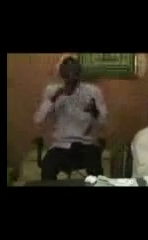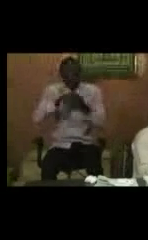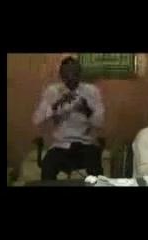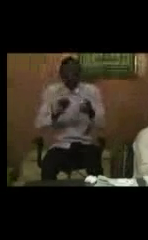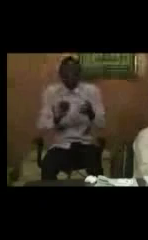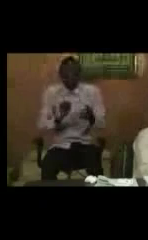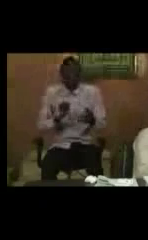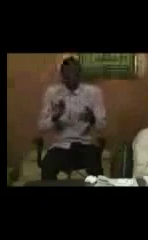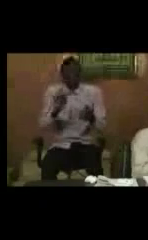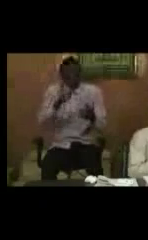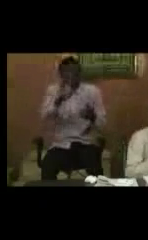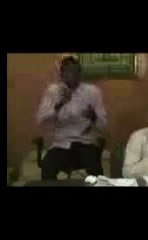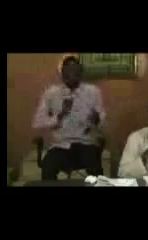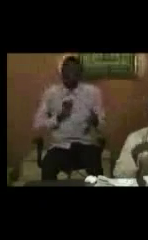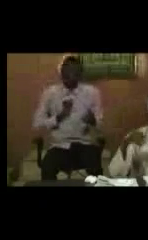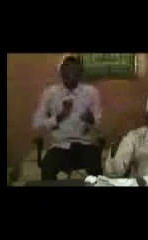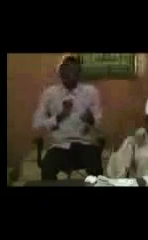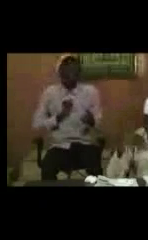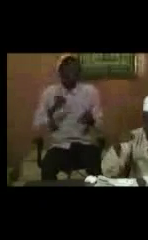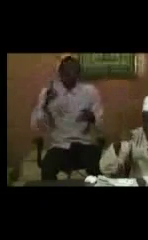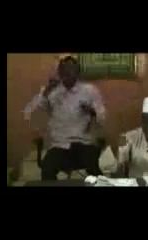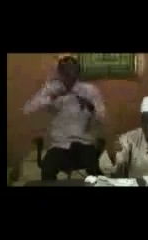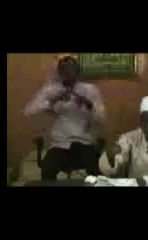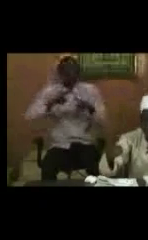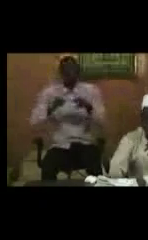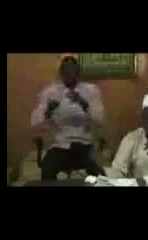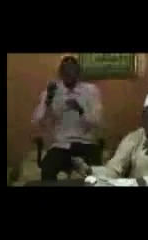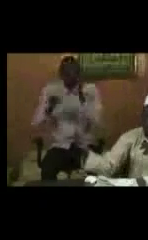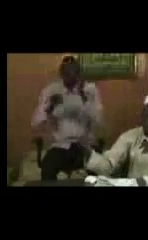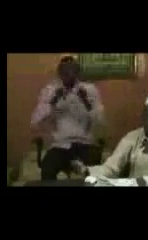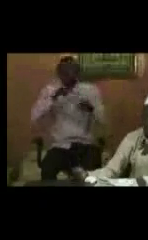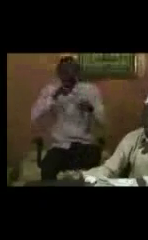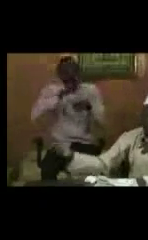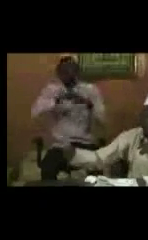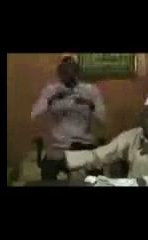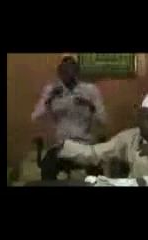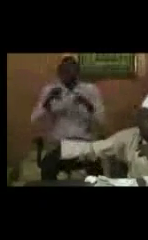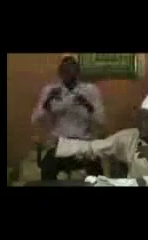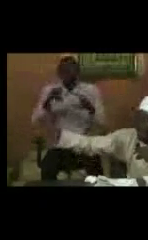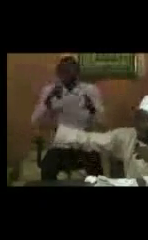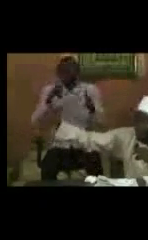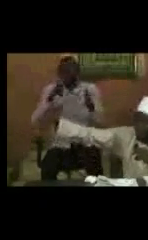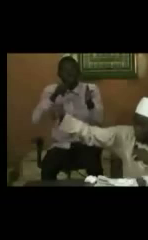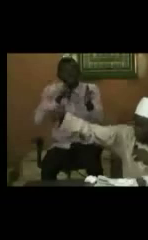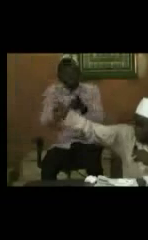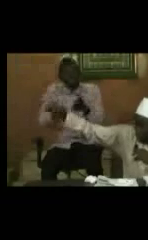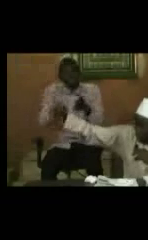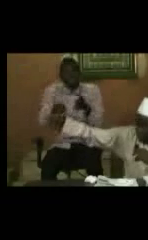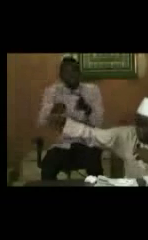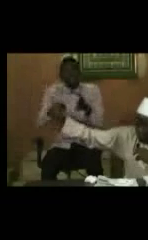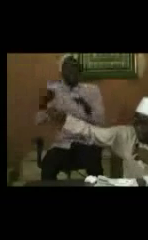ji oku nbete ko le mo ipo ti suna nabi wa ko le mo pe olorun na lo to nso yun lori aho ogise